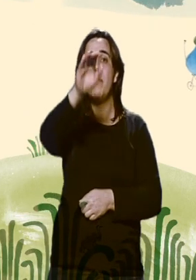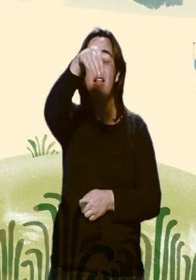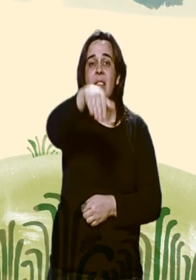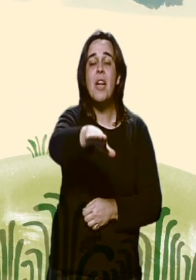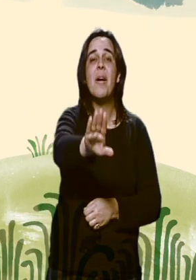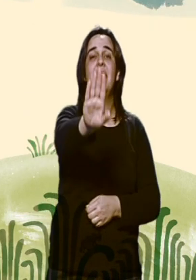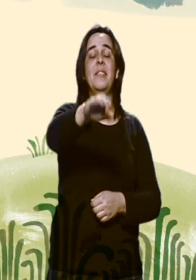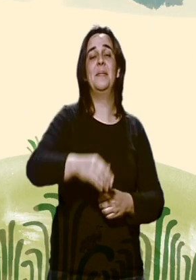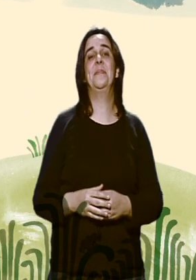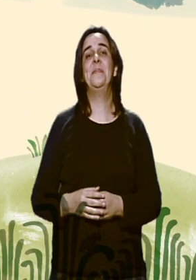al davant.